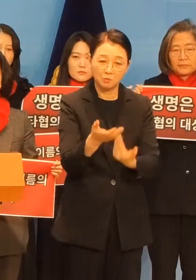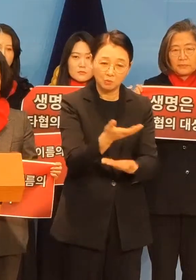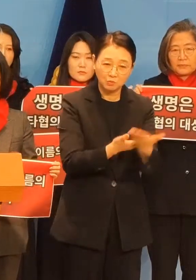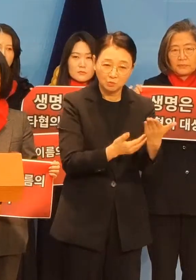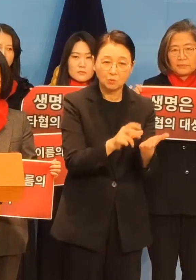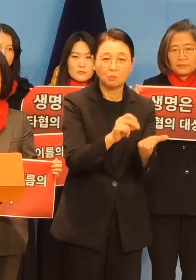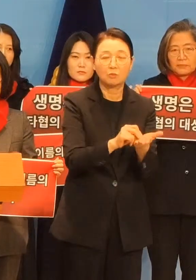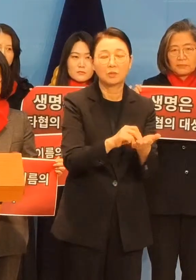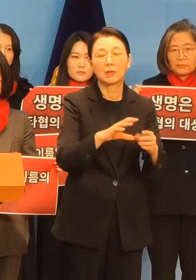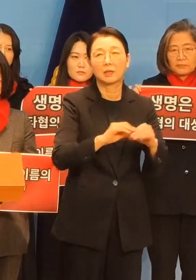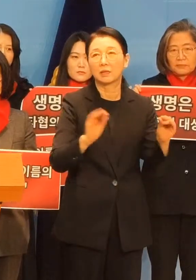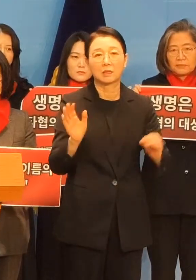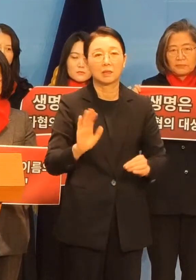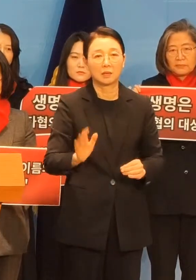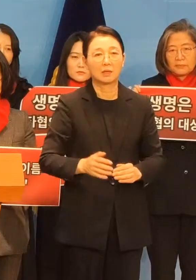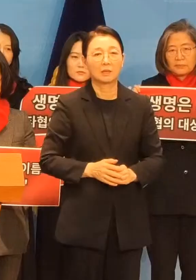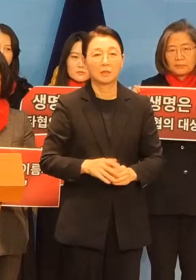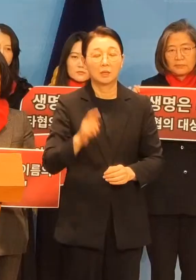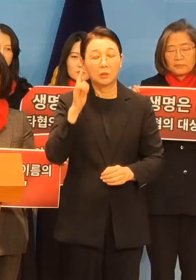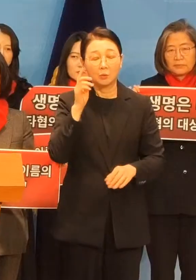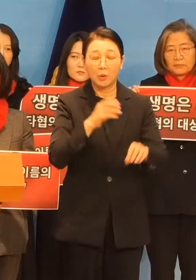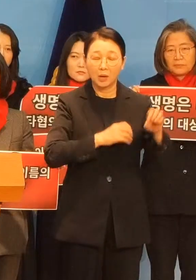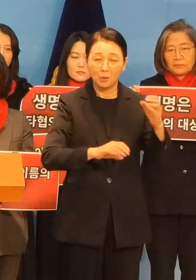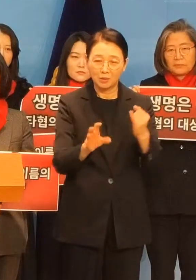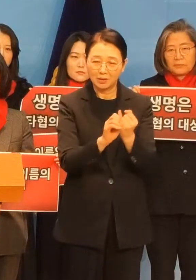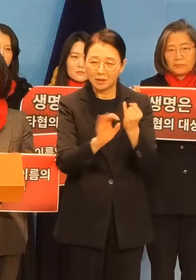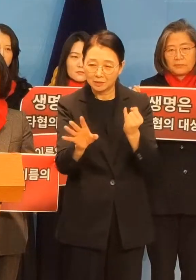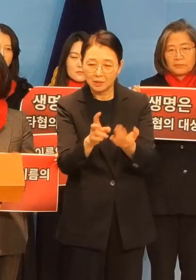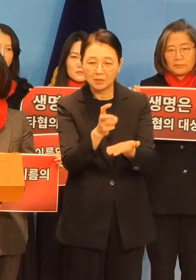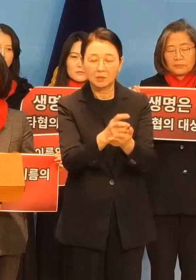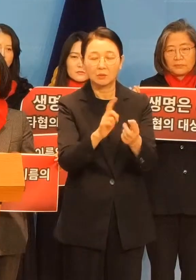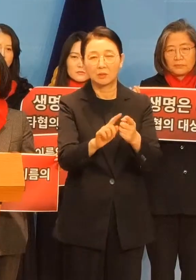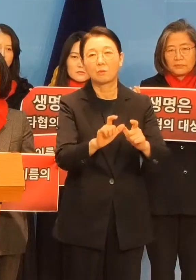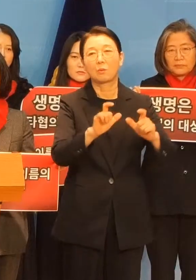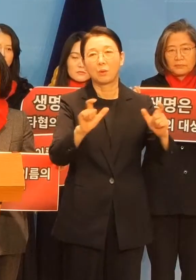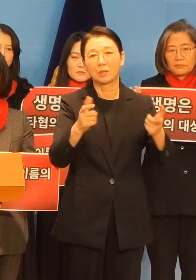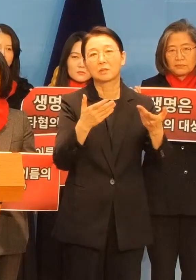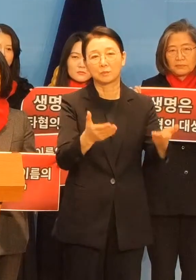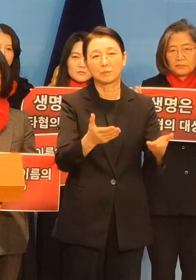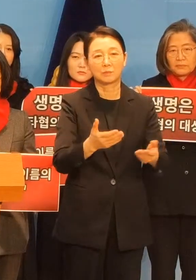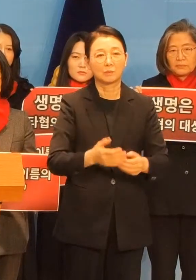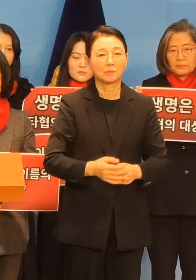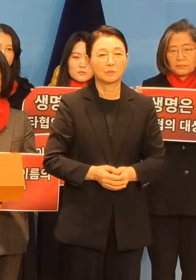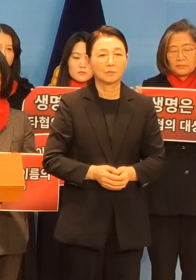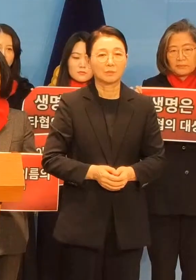근본적 해결이 아니라 오히려 낙태를 제도적으로 확산시킬 위험이 있다.